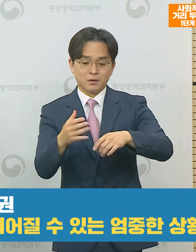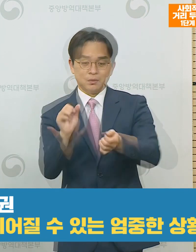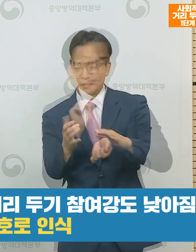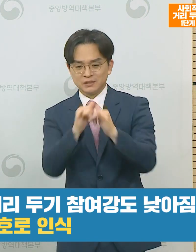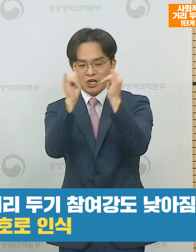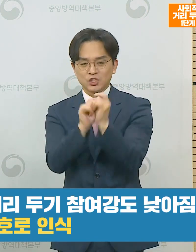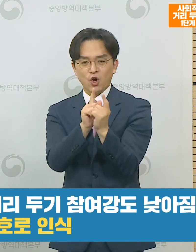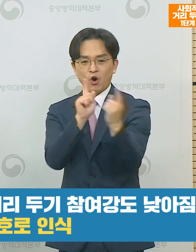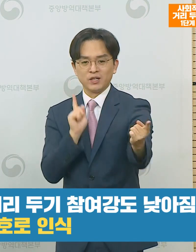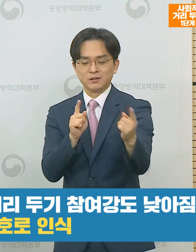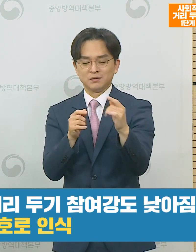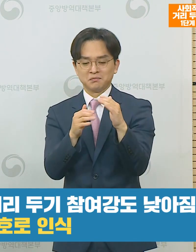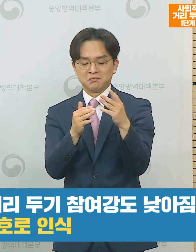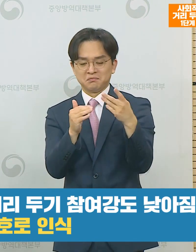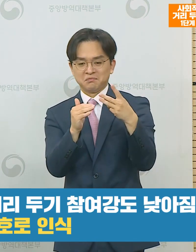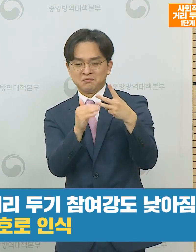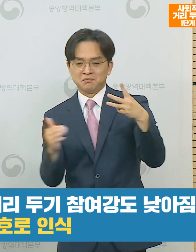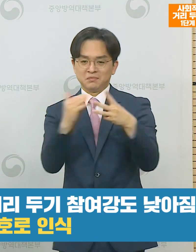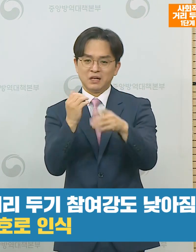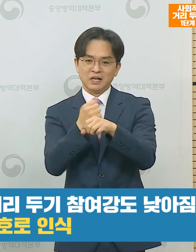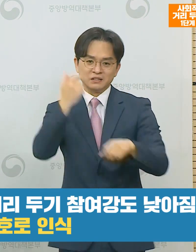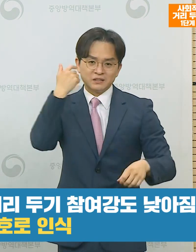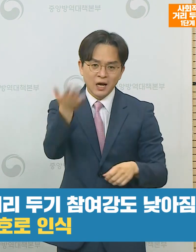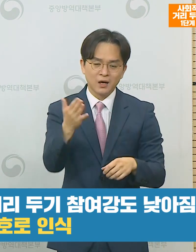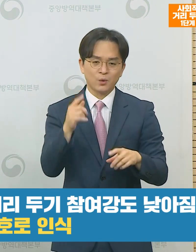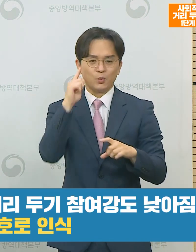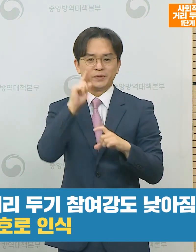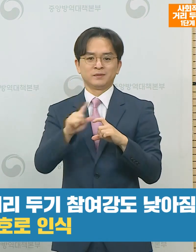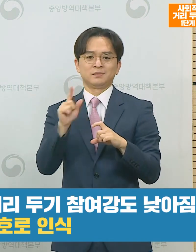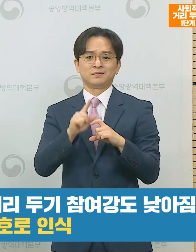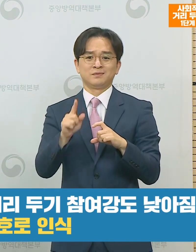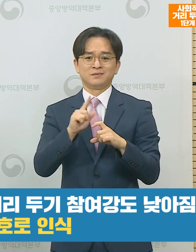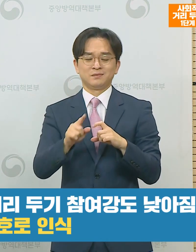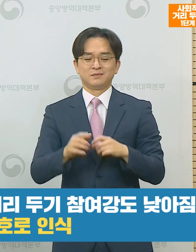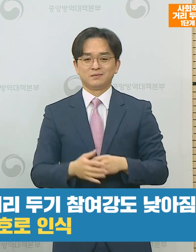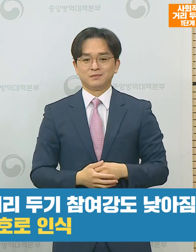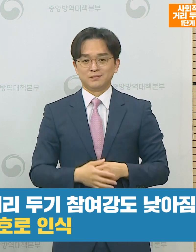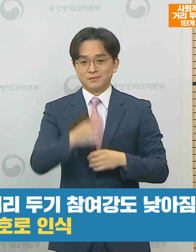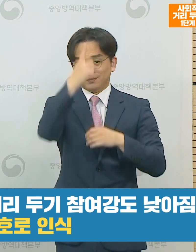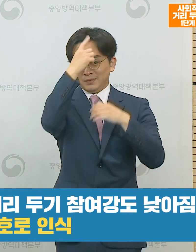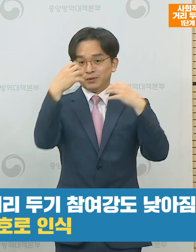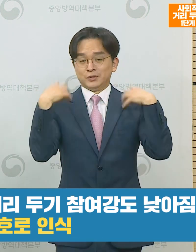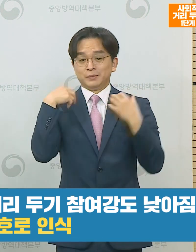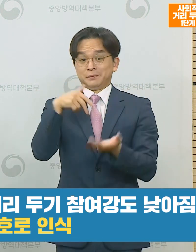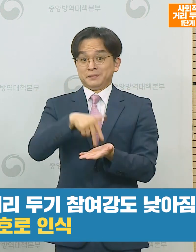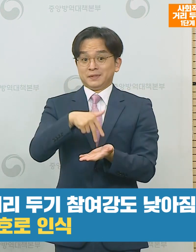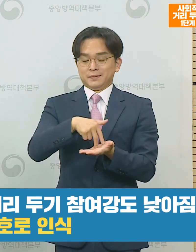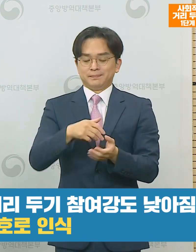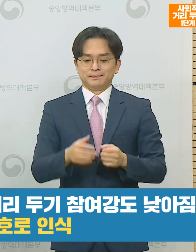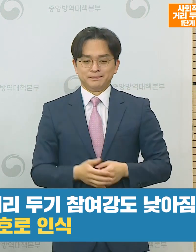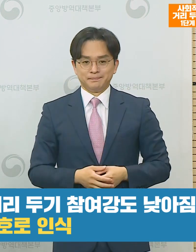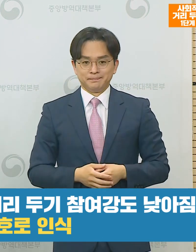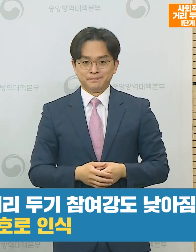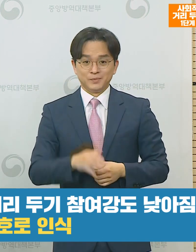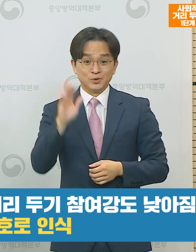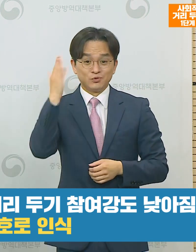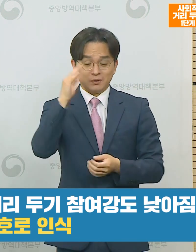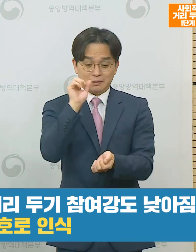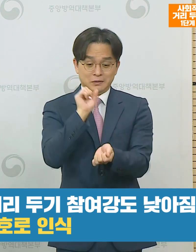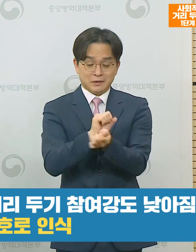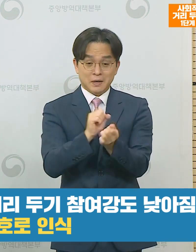상황입니다. 방역당국은 지금 수도권의 유행 확산세는 코로나19에 대한 경각심이